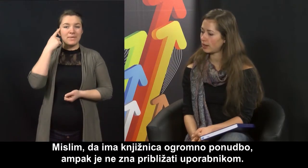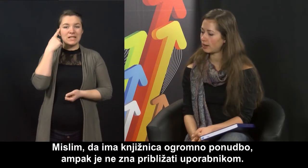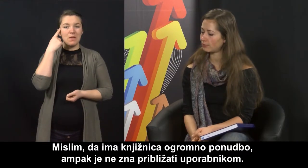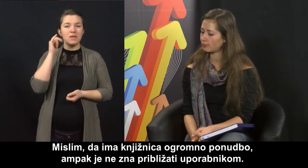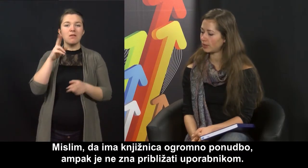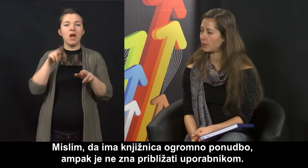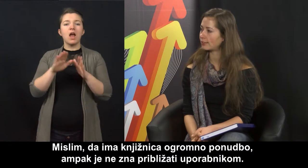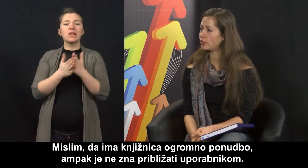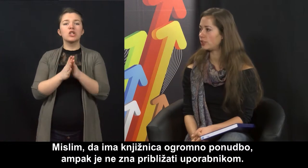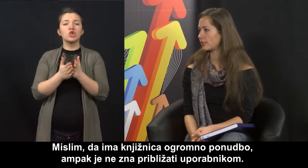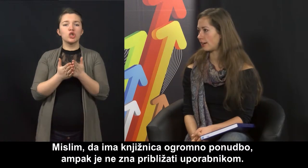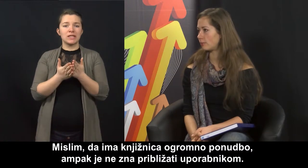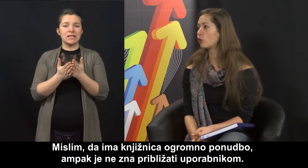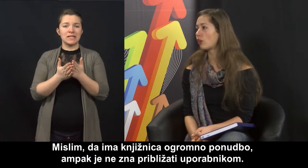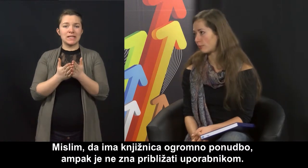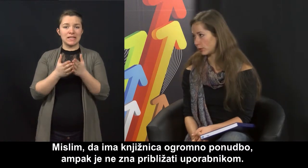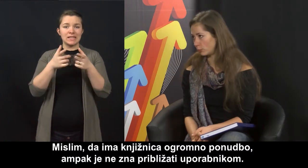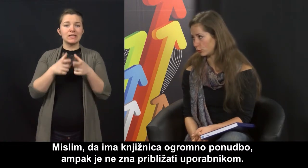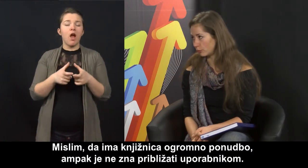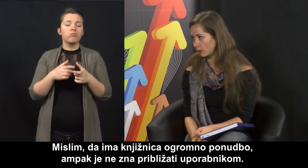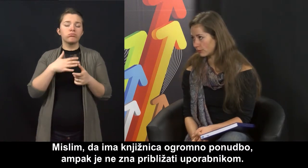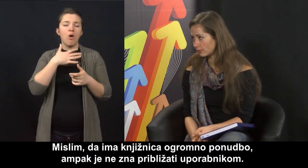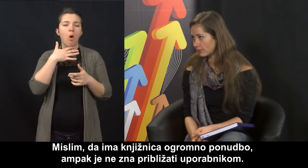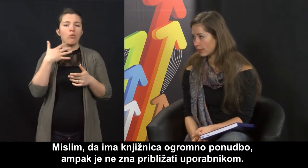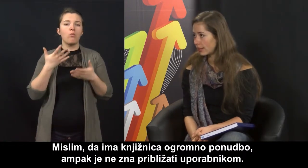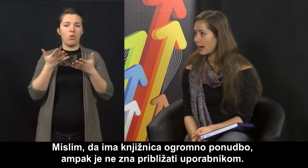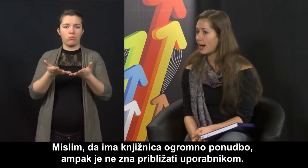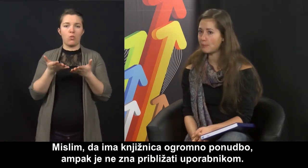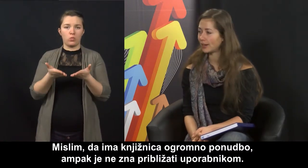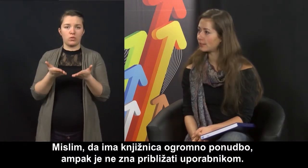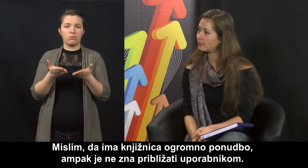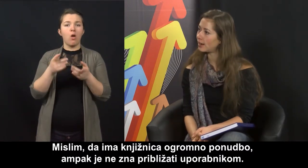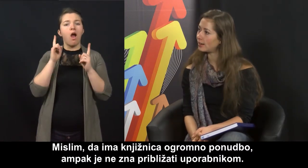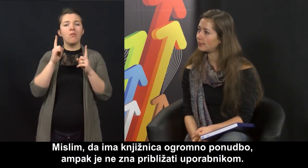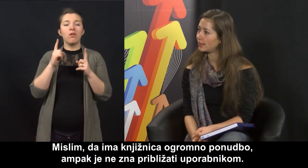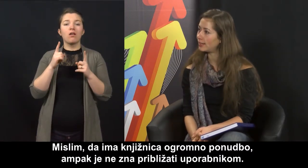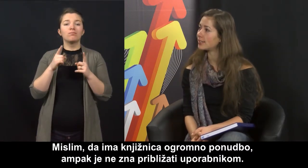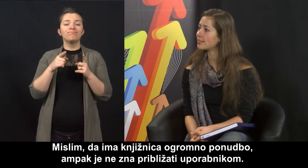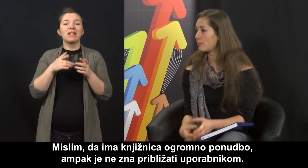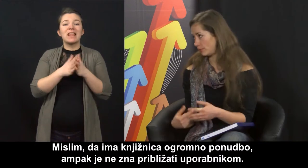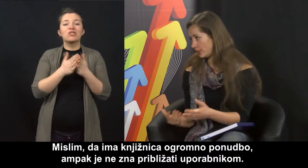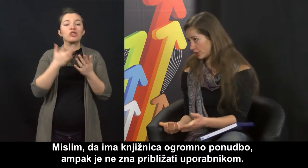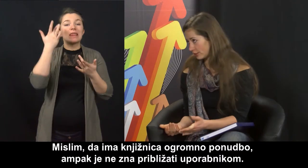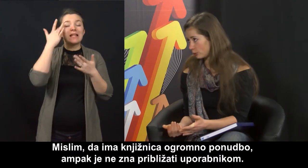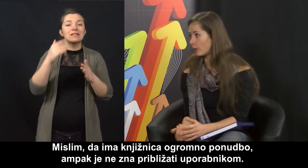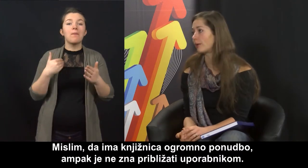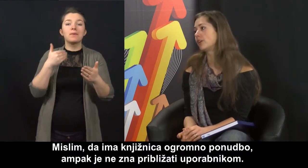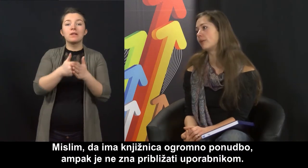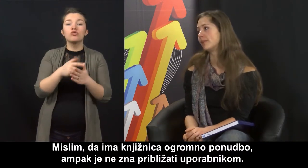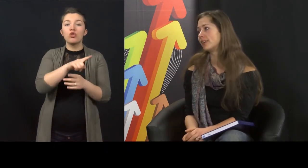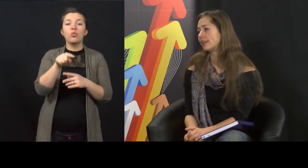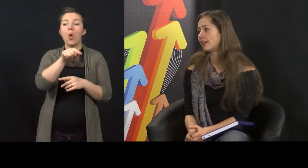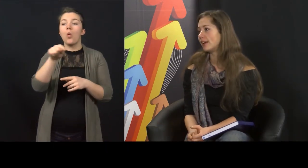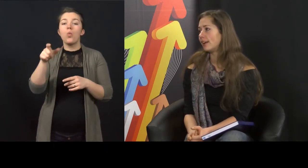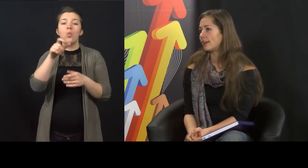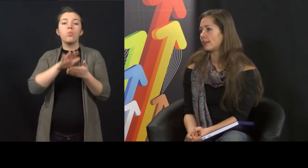Mislim, da ima knjižnica ogromno ponudbo, ampak da je ne zna približati uporabnikom.